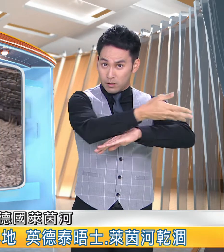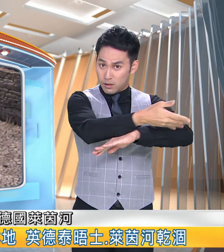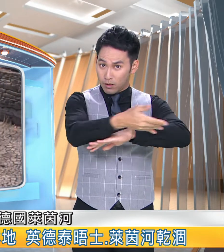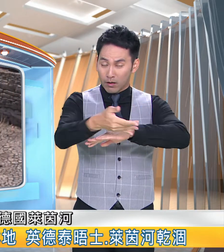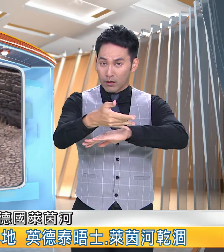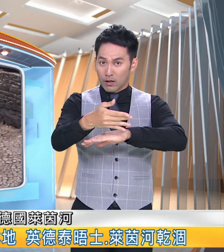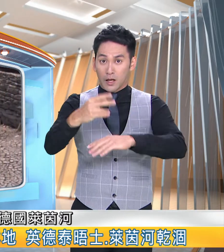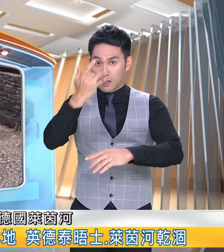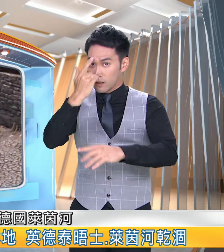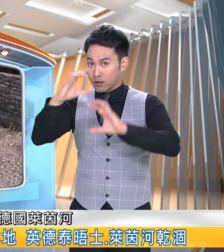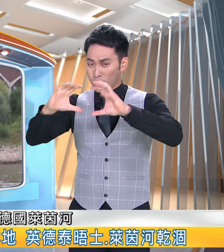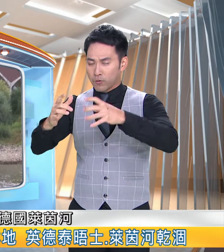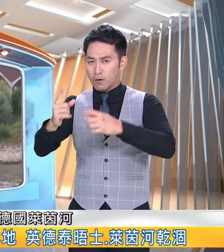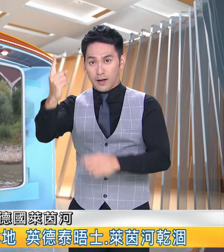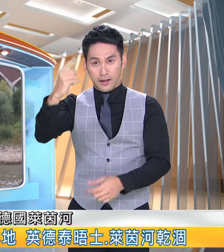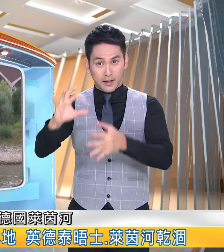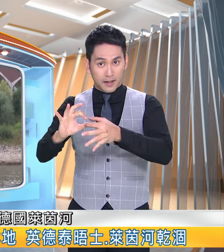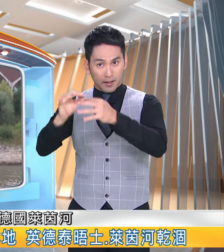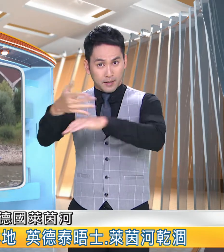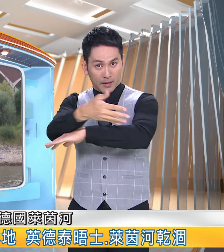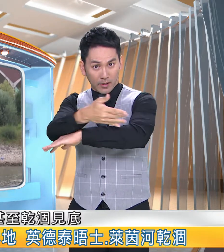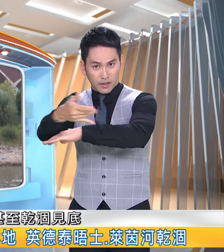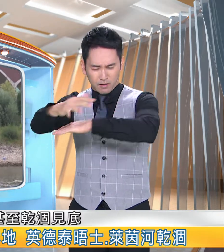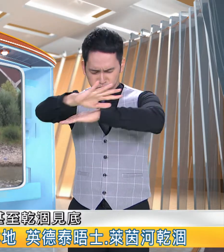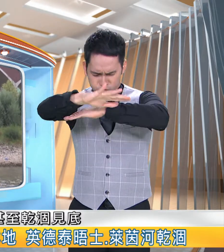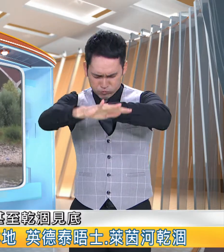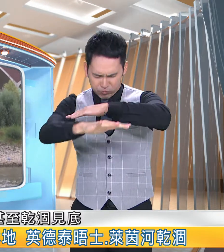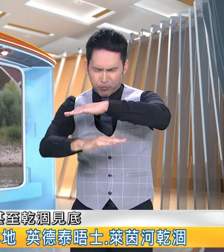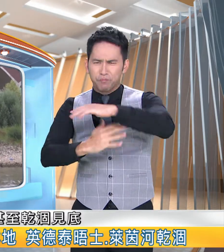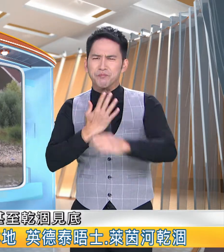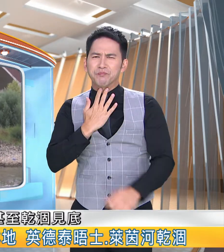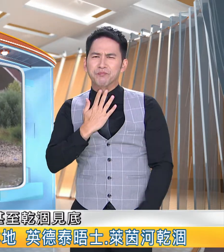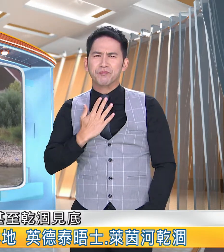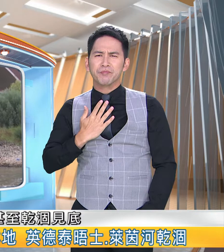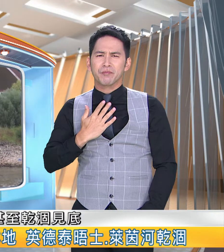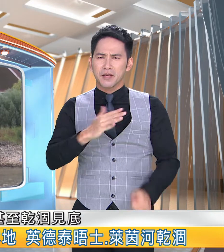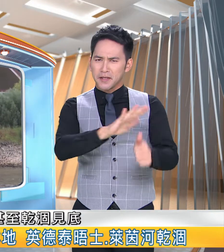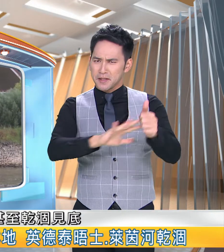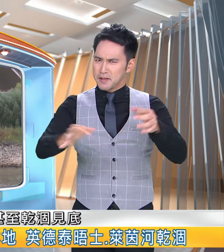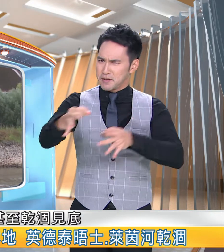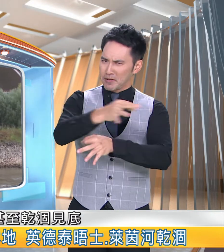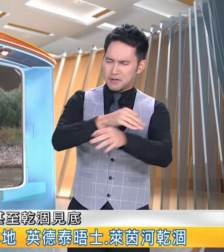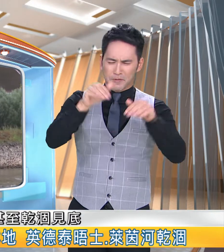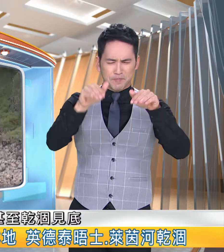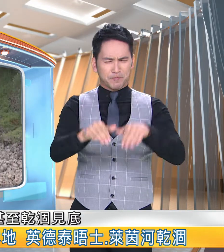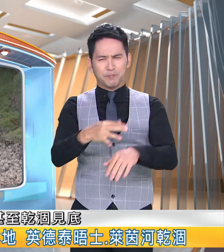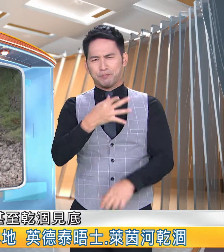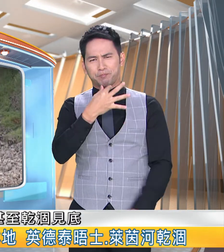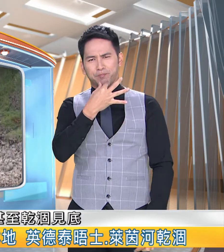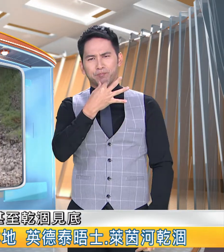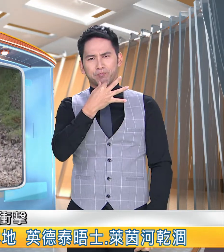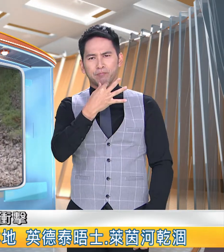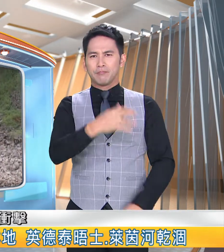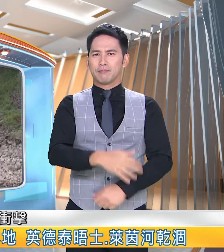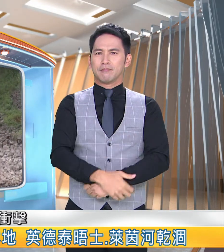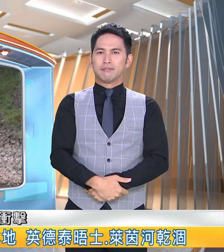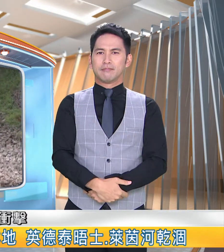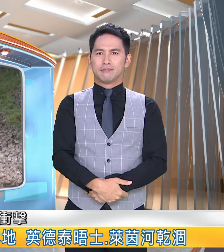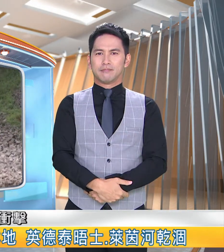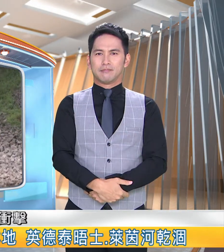德国莱茵河也是河水大减，甚至干涸见底，已经对经济造成冲击。